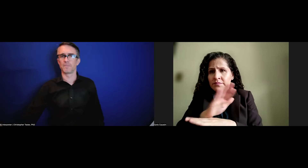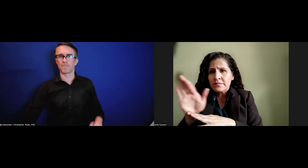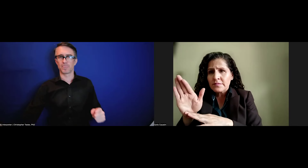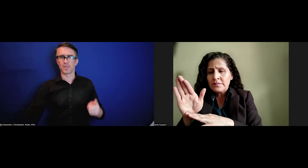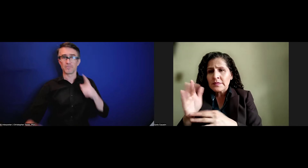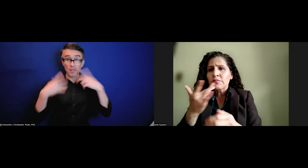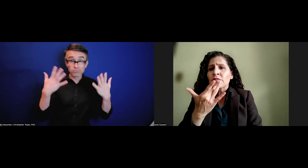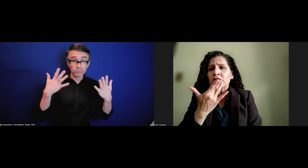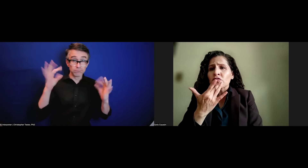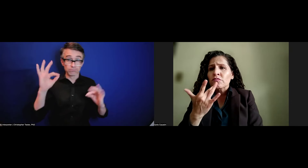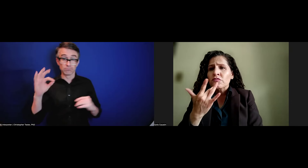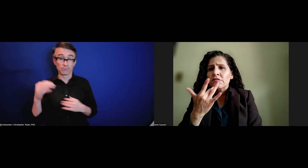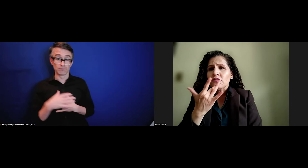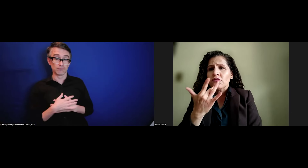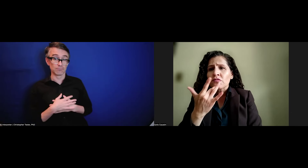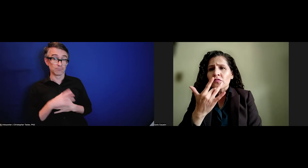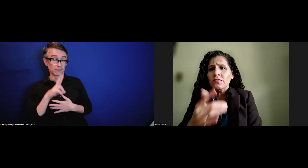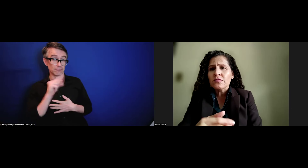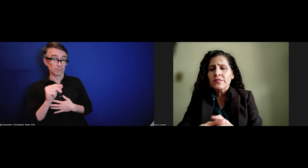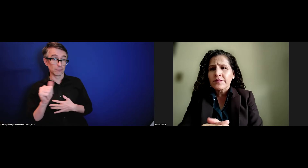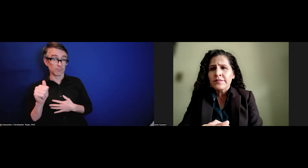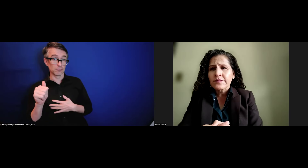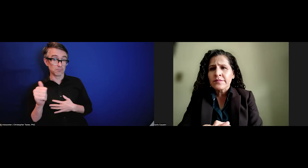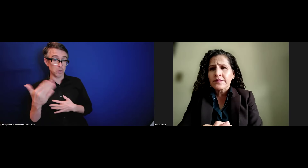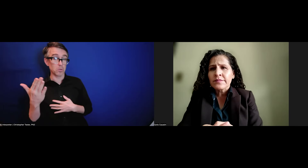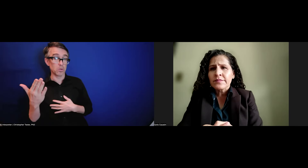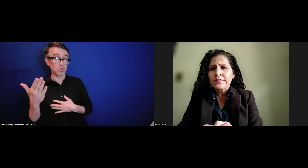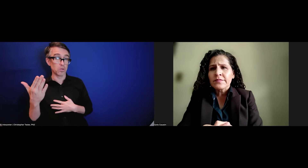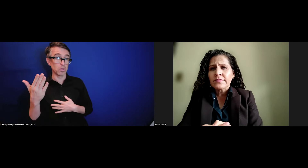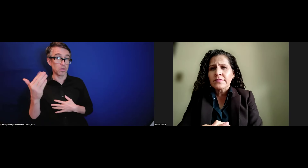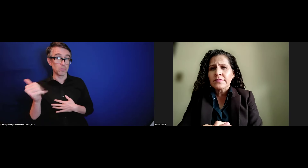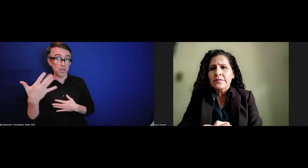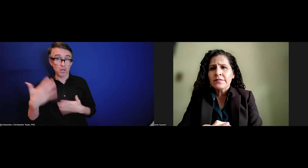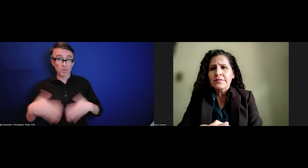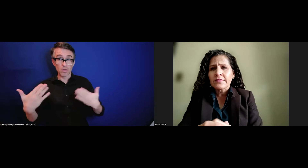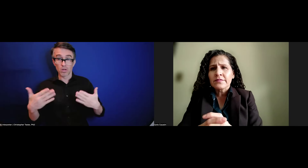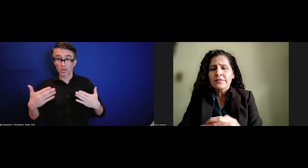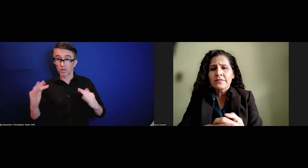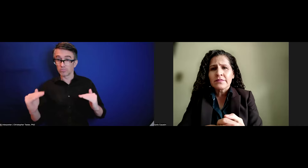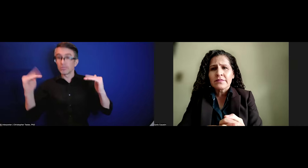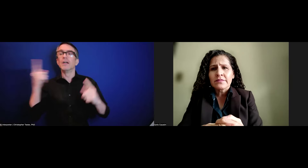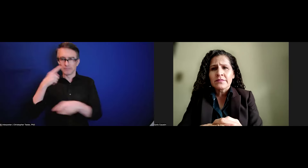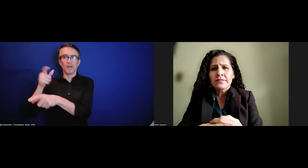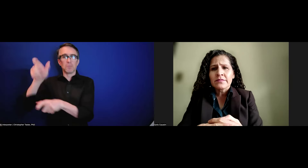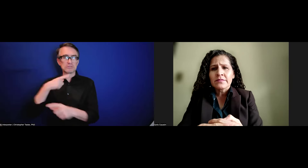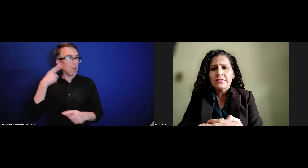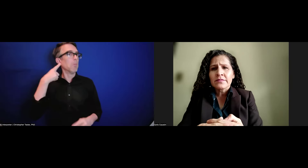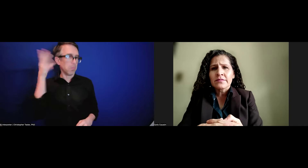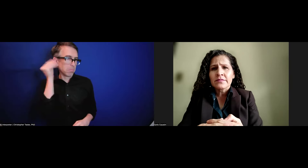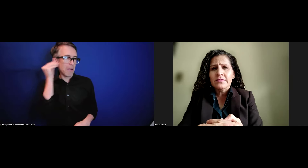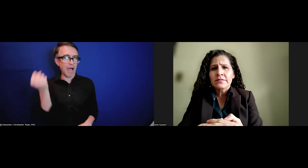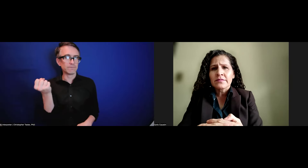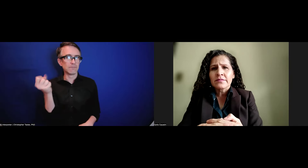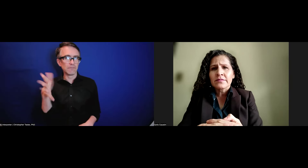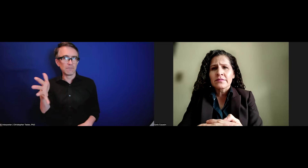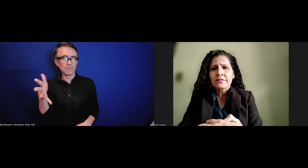Good morning, hello. Buenas tardes. Probando. Carla. Can I? Okay.